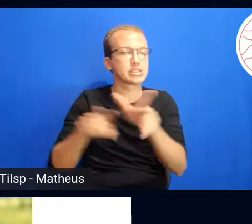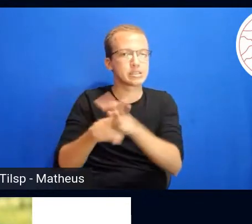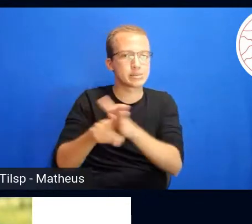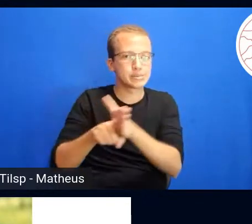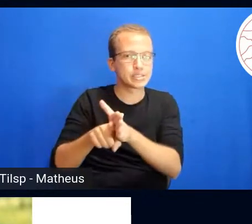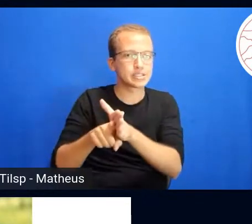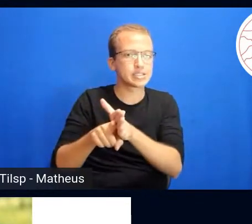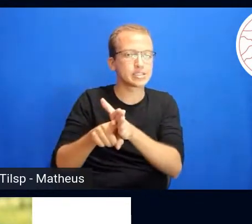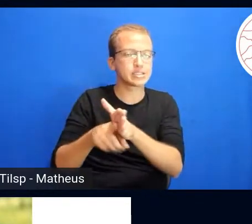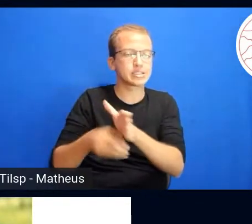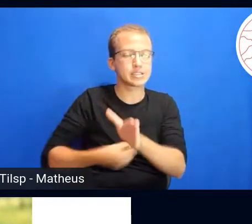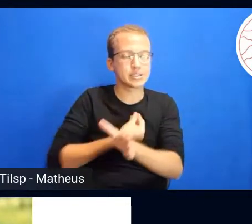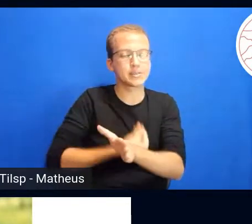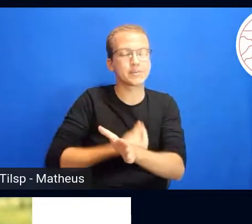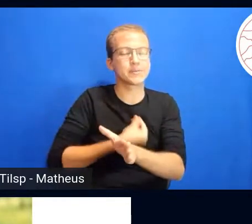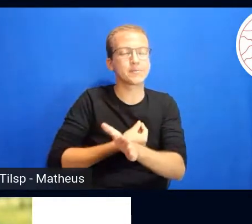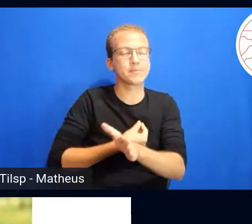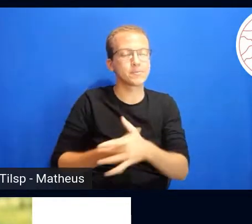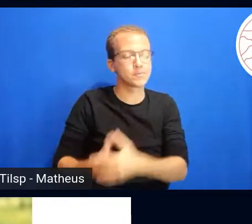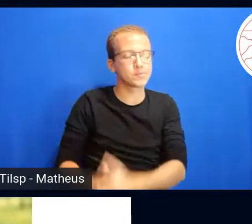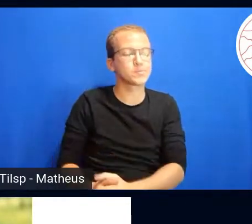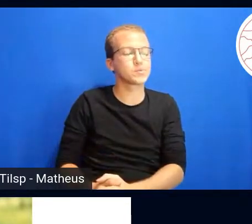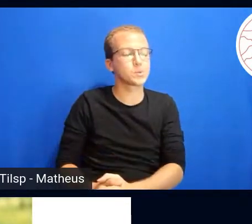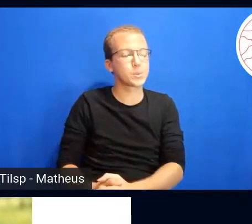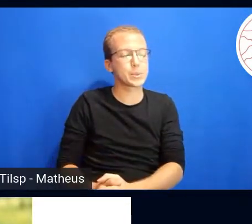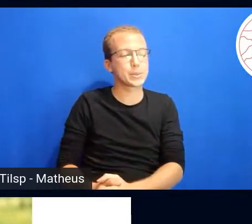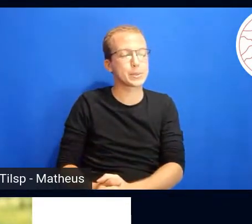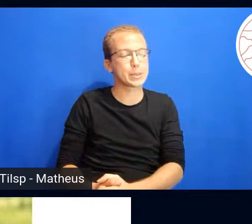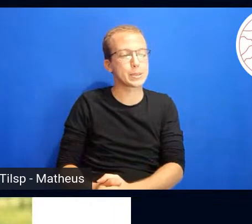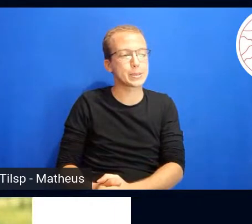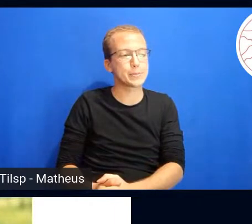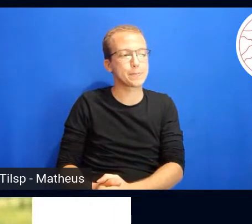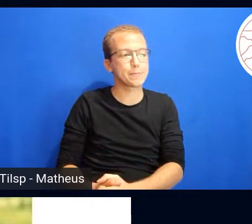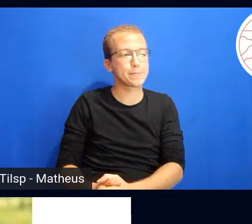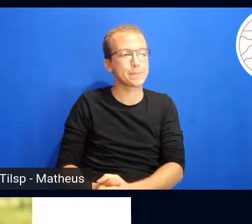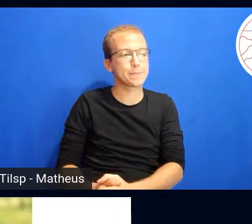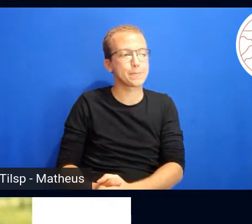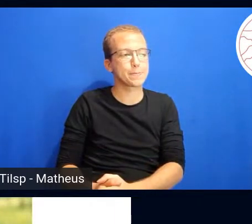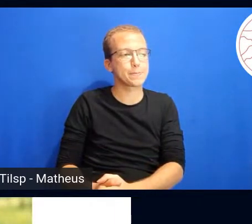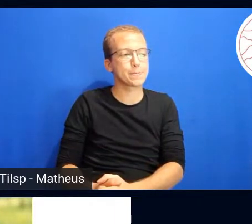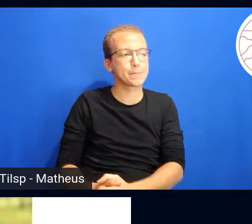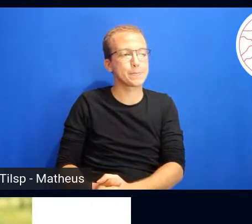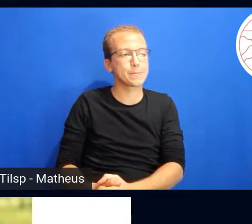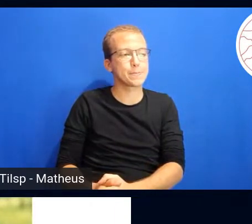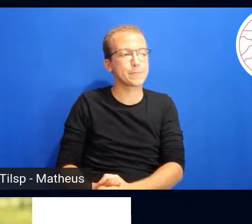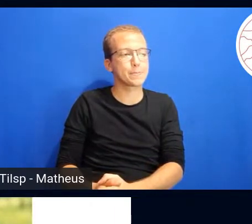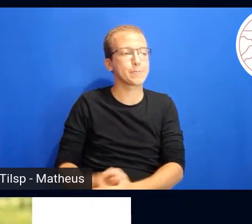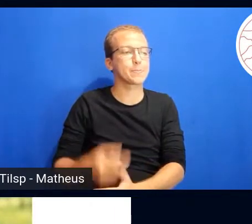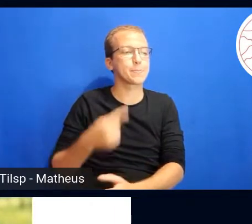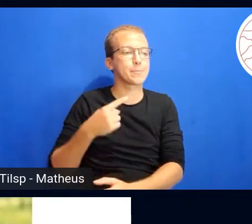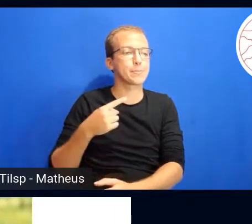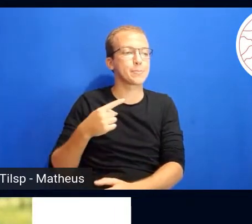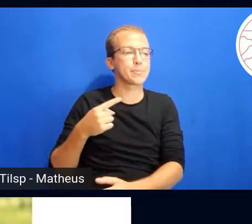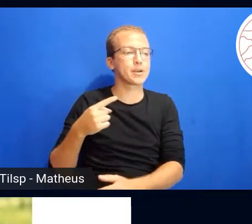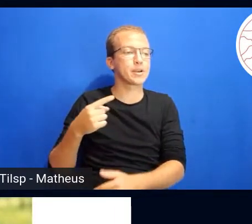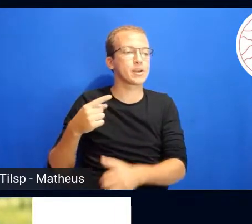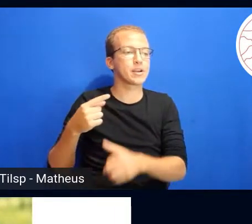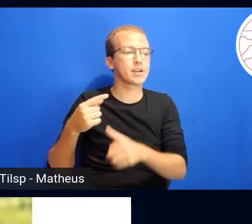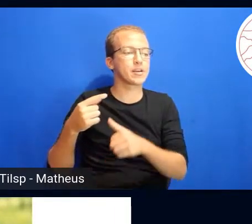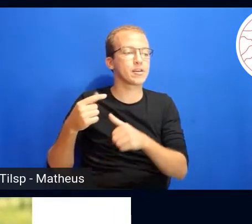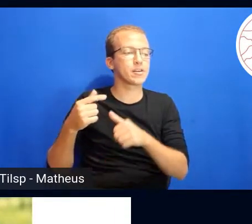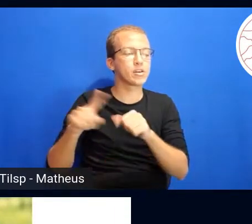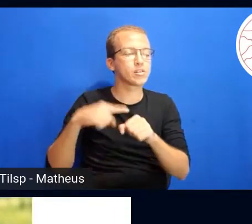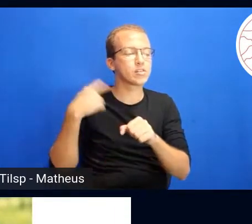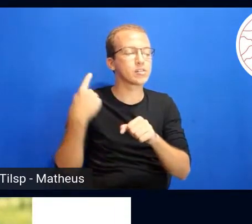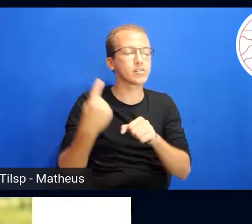evento e também produziram o livro. nossos contatos, o meu contato e o do professor Ony. E nós dois agradecemos a